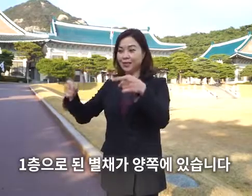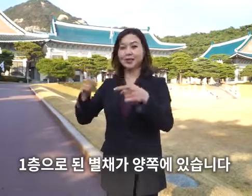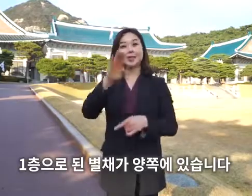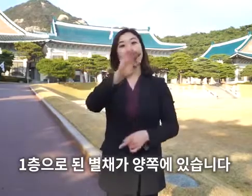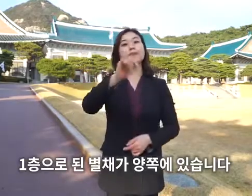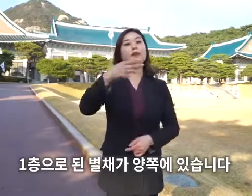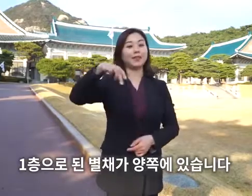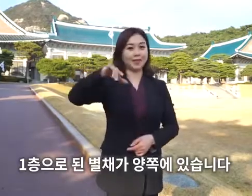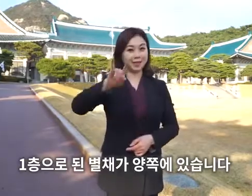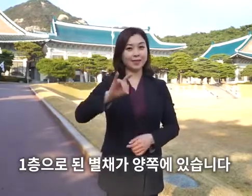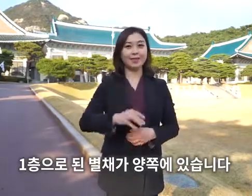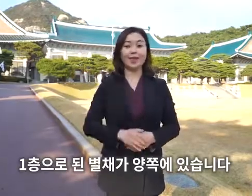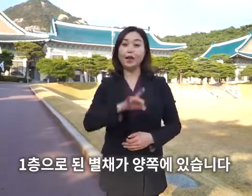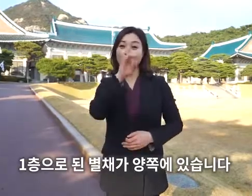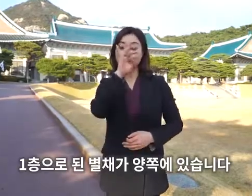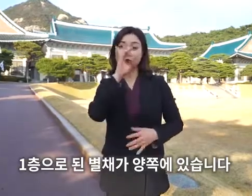된 별채가 양쪽에 있습니다.